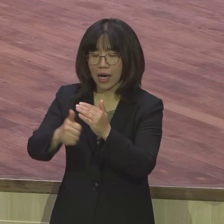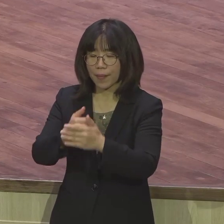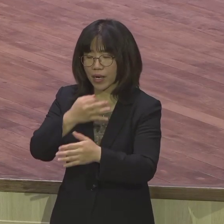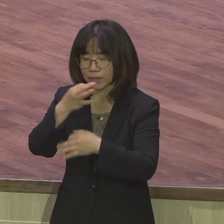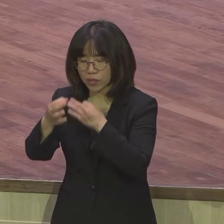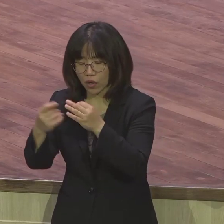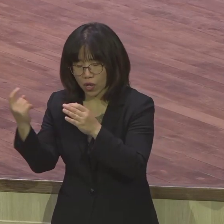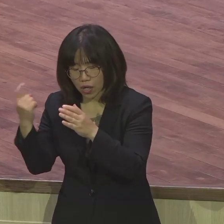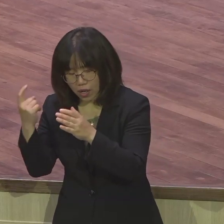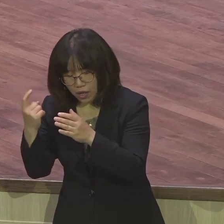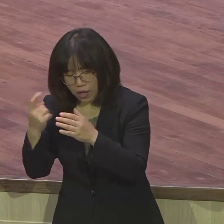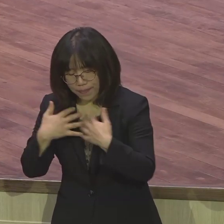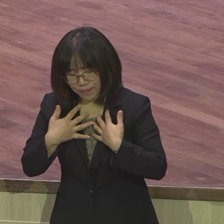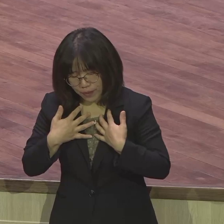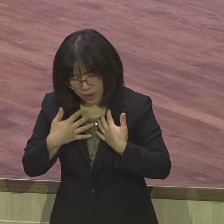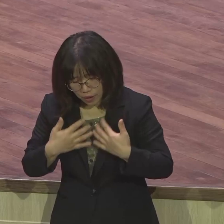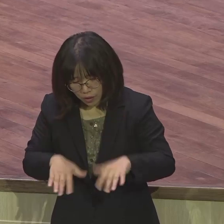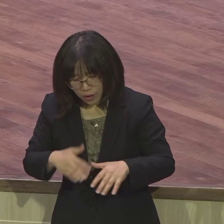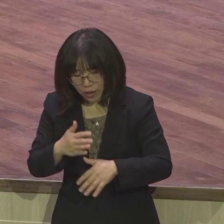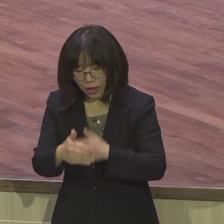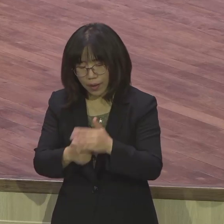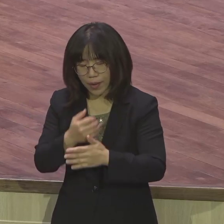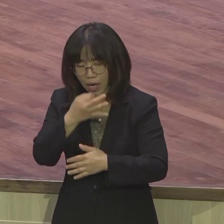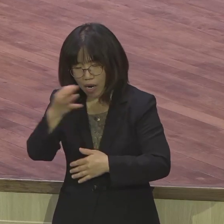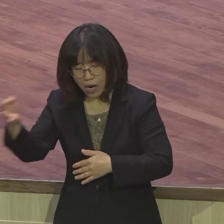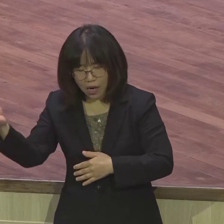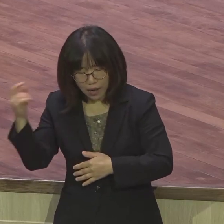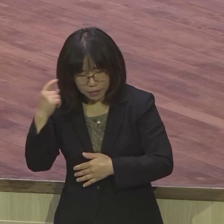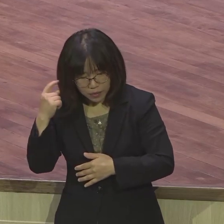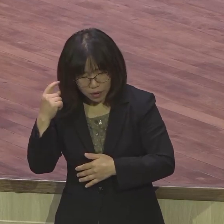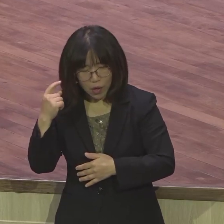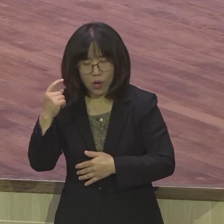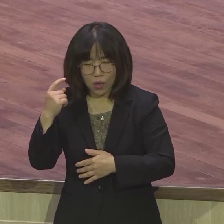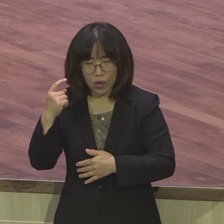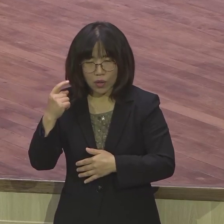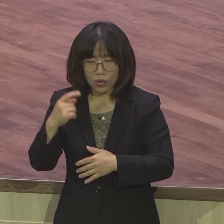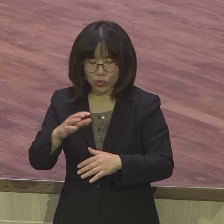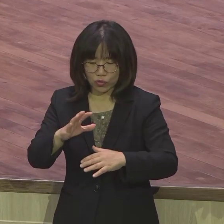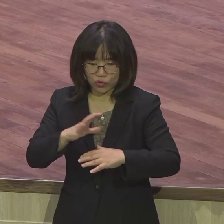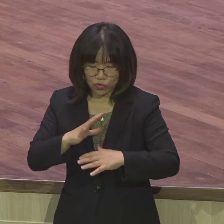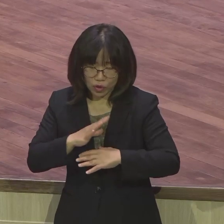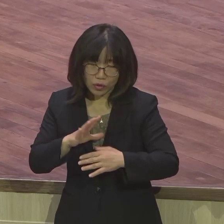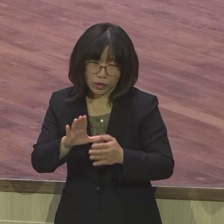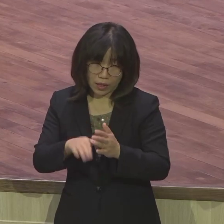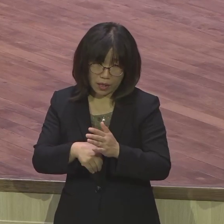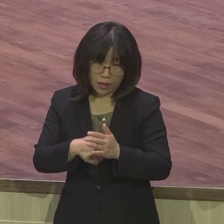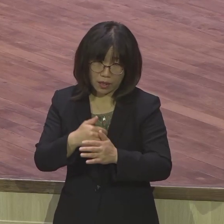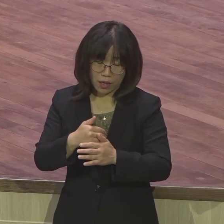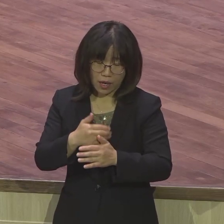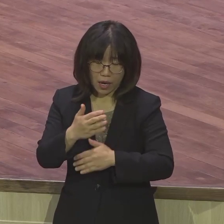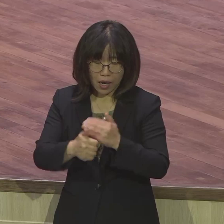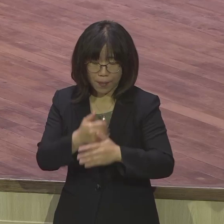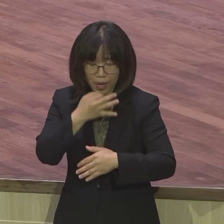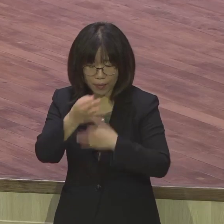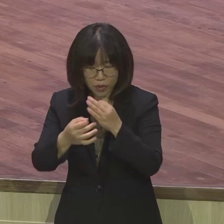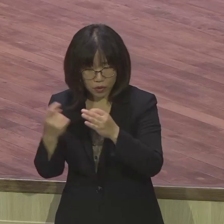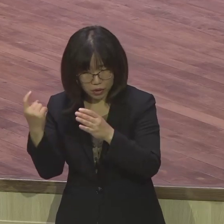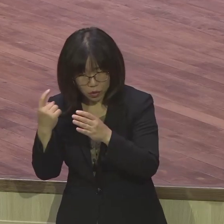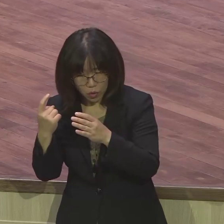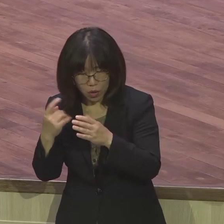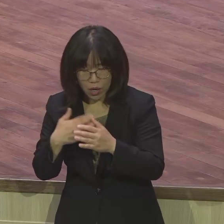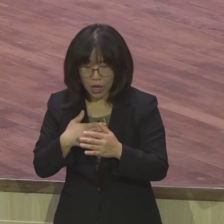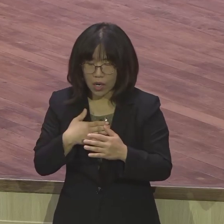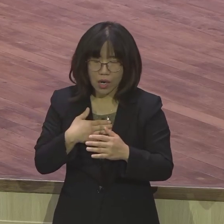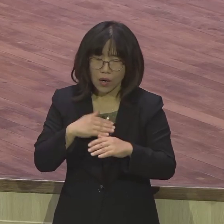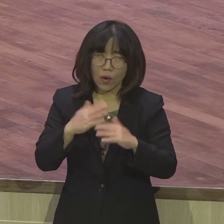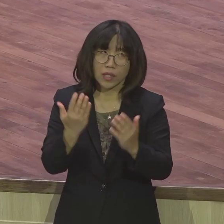피곤에 지쳐서 하나님의 음성을 들을 때 두려움 가운데서 하나님의 음성을 들을 때 아무것도 할 수 없을 때 하나님의